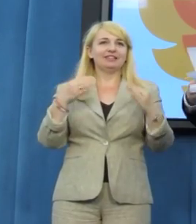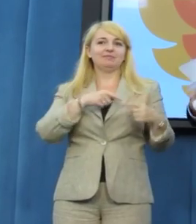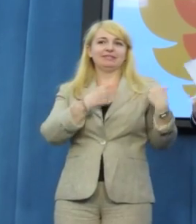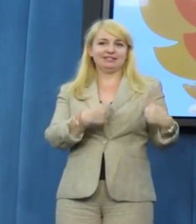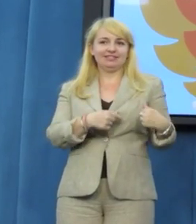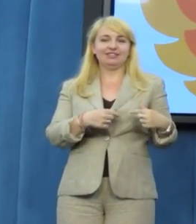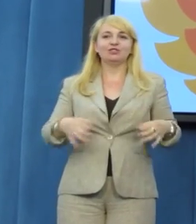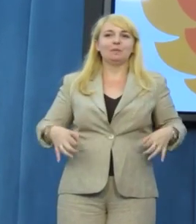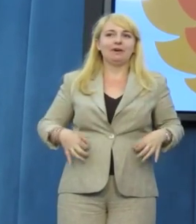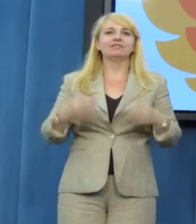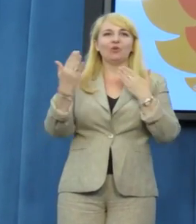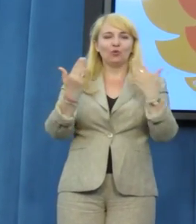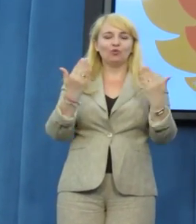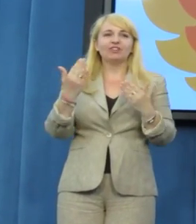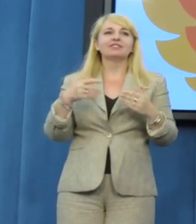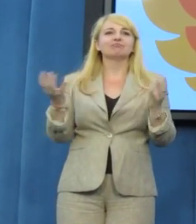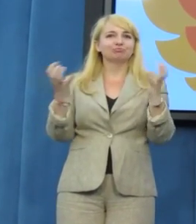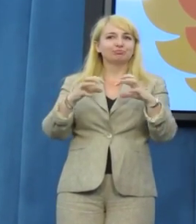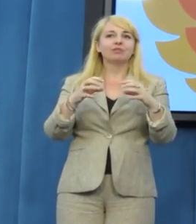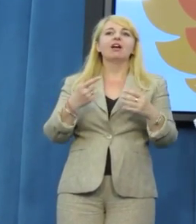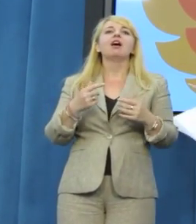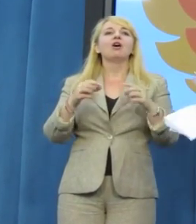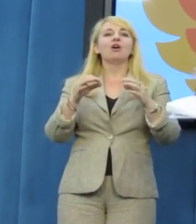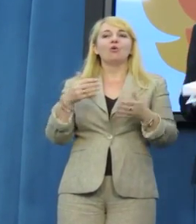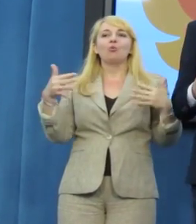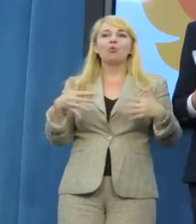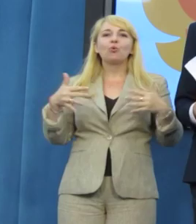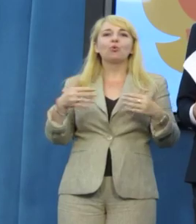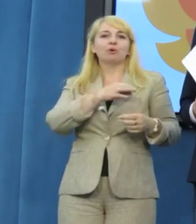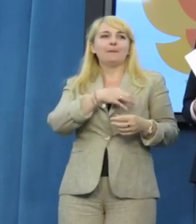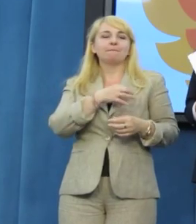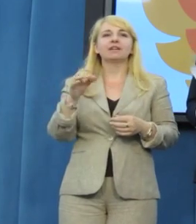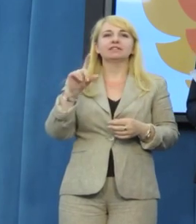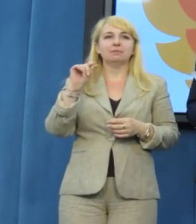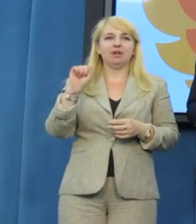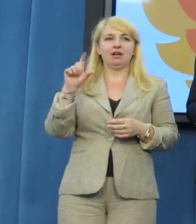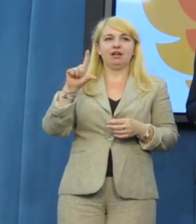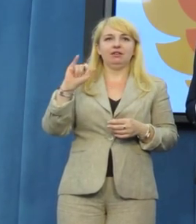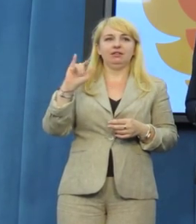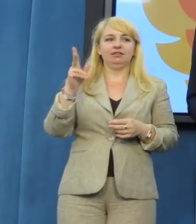serdecznie Państwa na konferencji zwołanej przez Klub Poselski Ruchu Barikada dotyczącej,